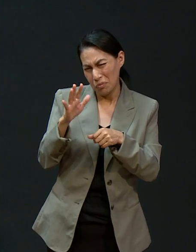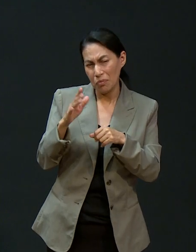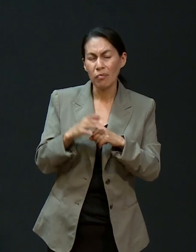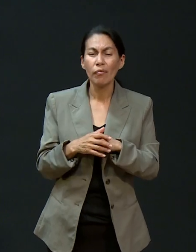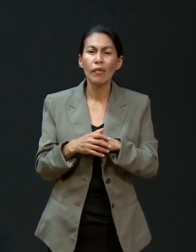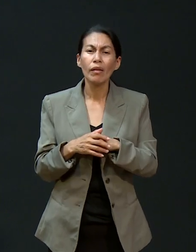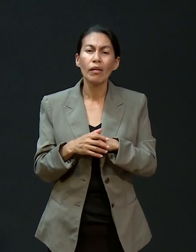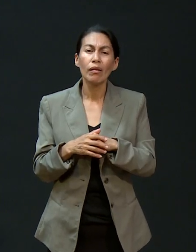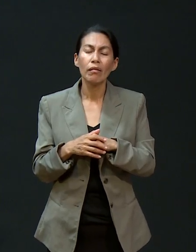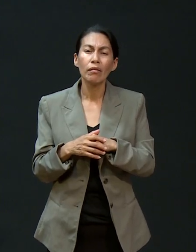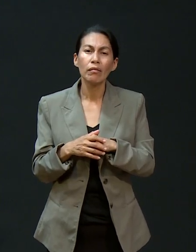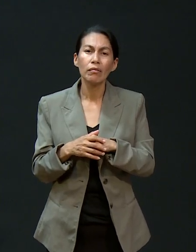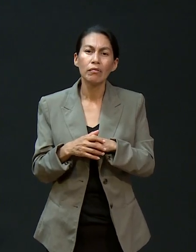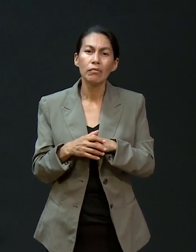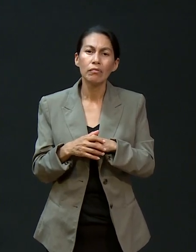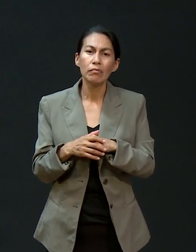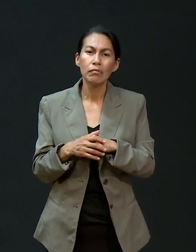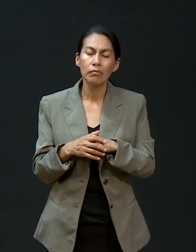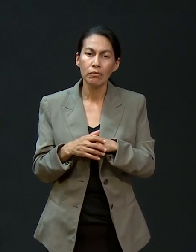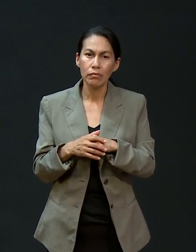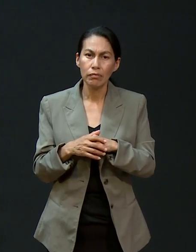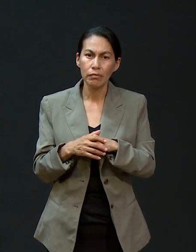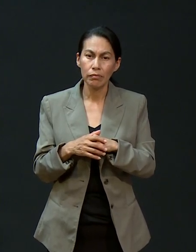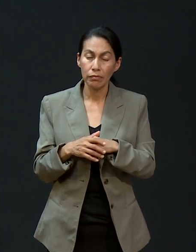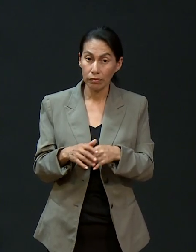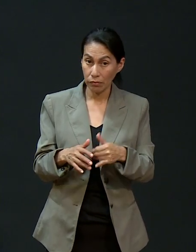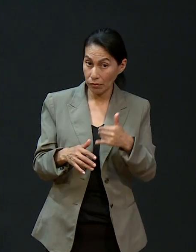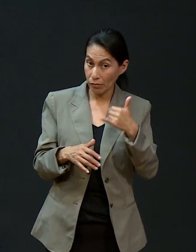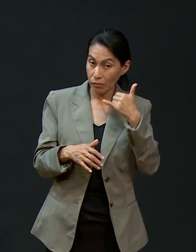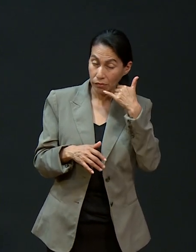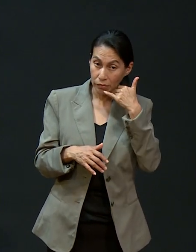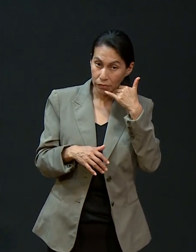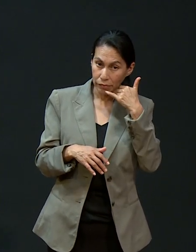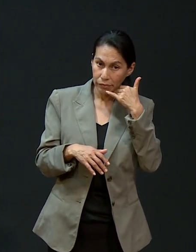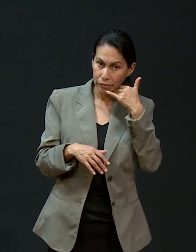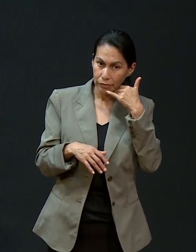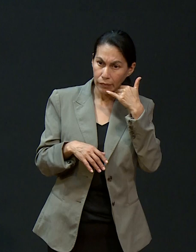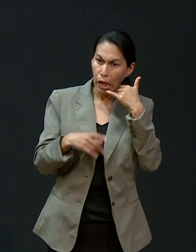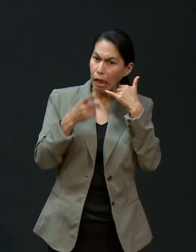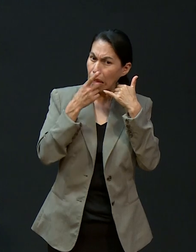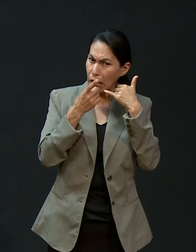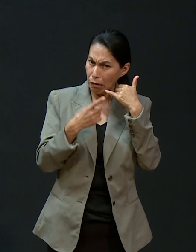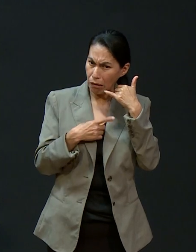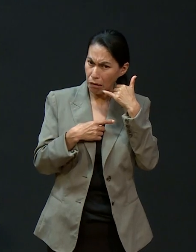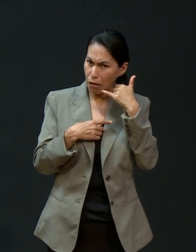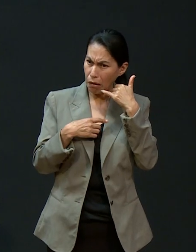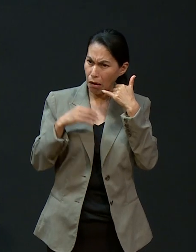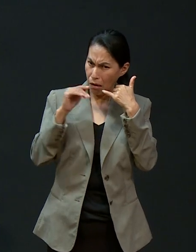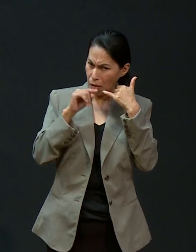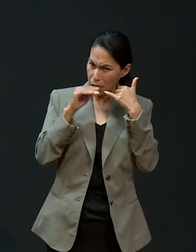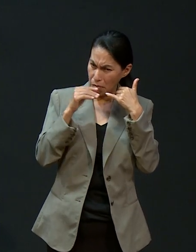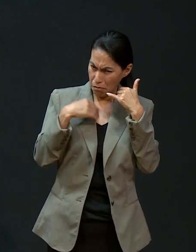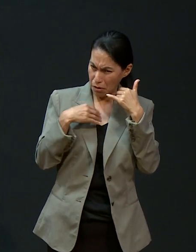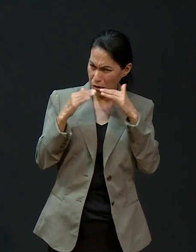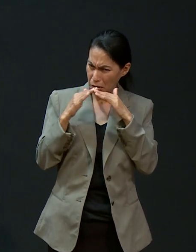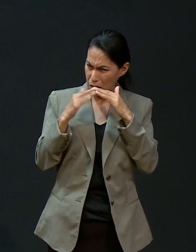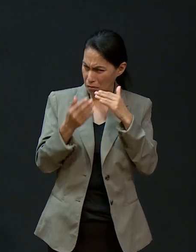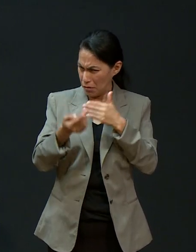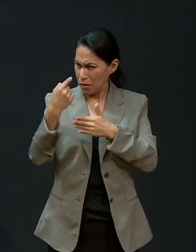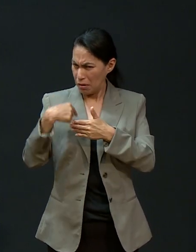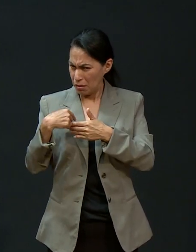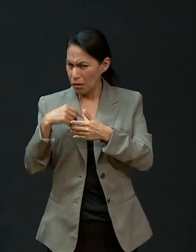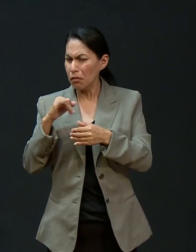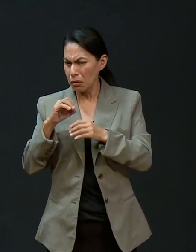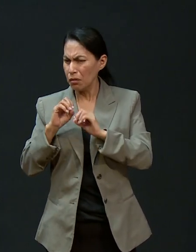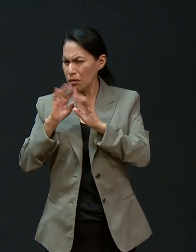menos. No sé, el tiempo exacto, mas poco tiempo. Y me hizo una llamada. Dice, mira, ¿tú quieres venir a mi casa? Dice,